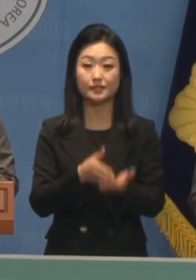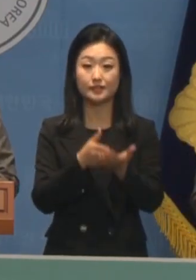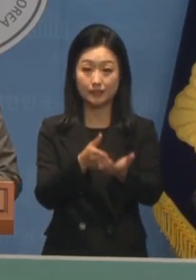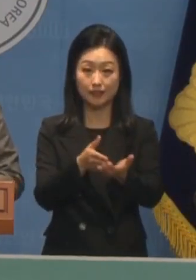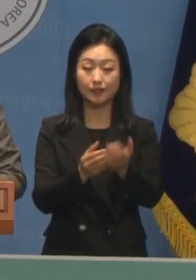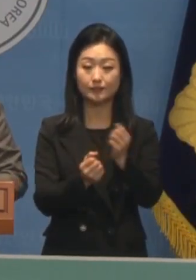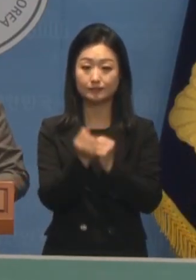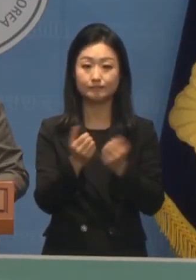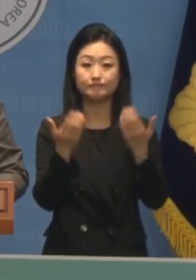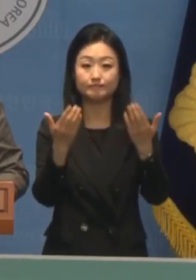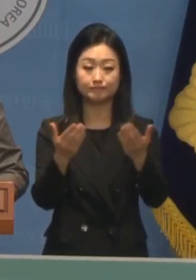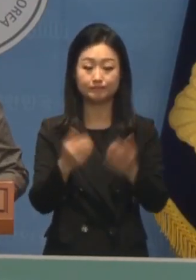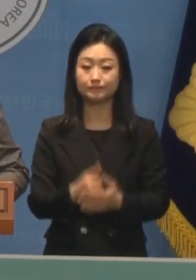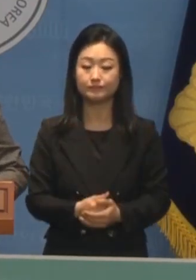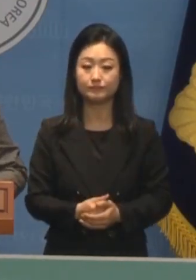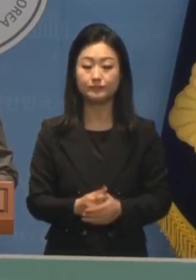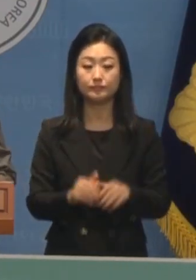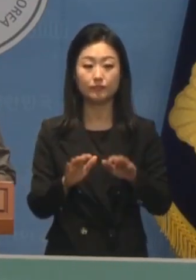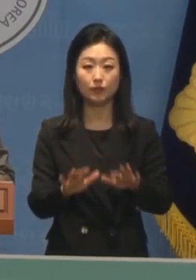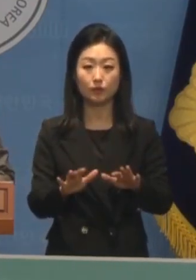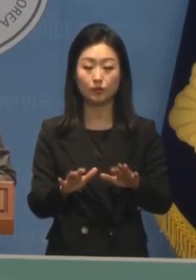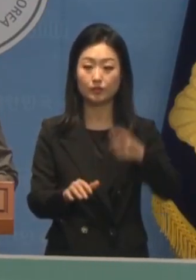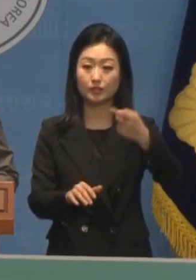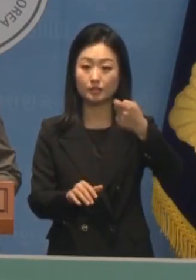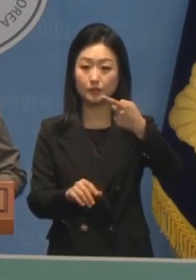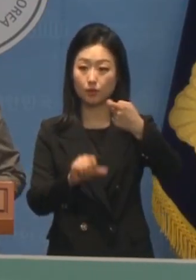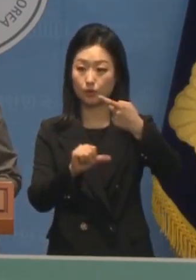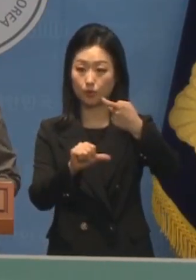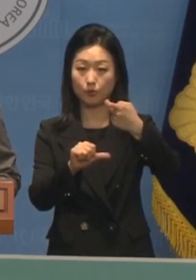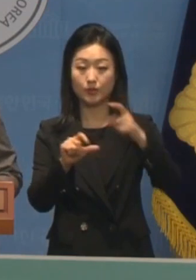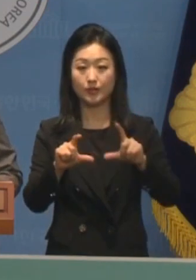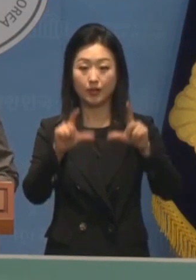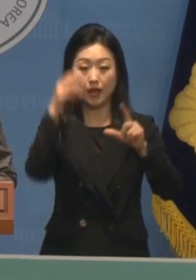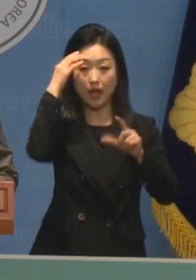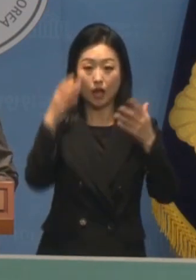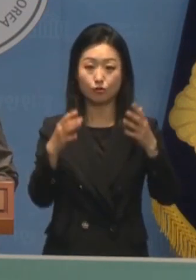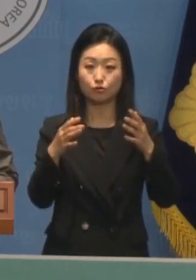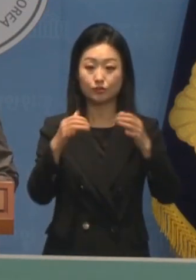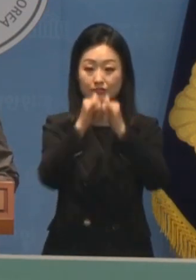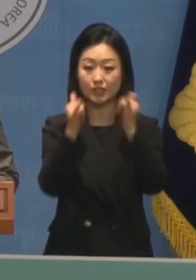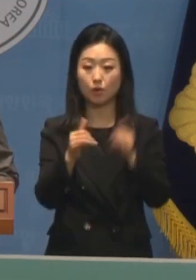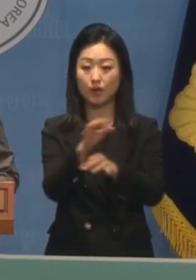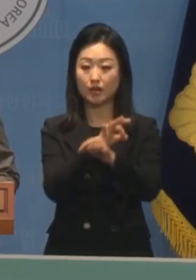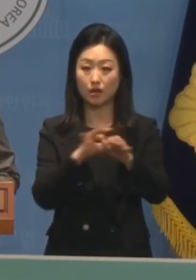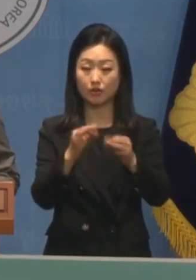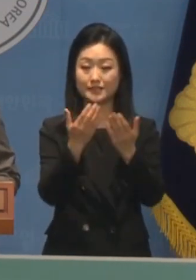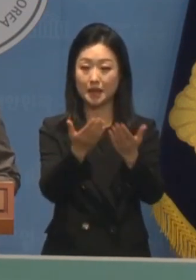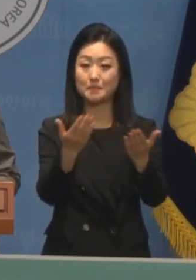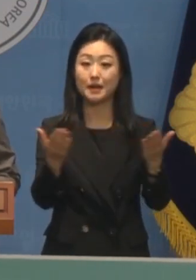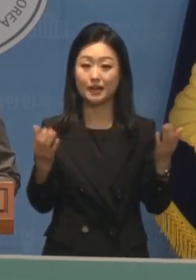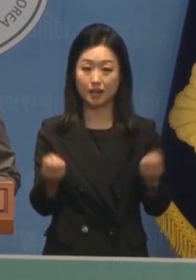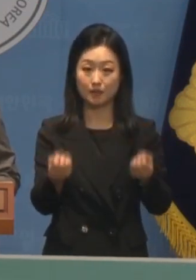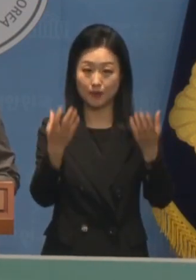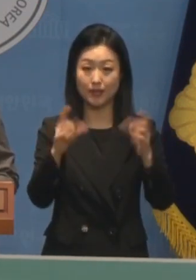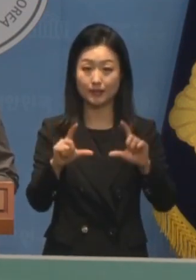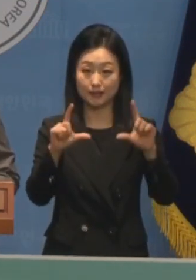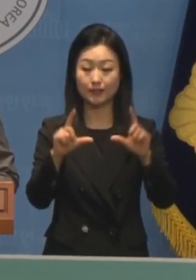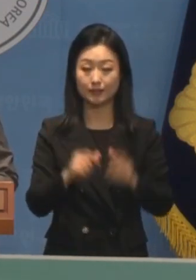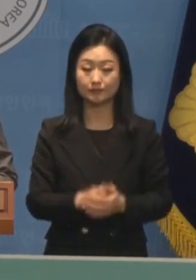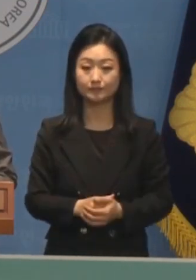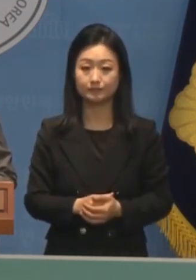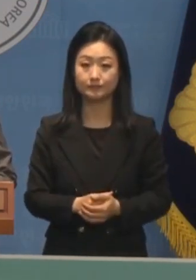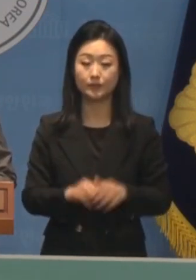하겠습니다. 오늘 11월 5일은 대한민국 사회적 경제 박람회가 열리는 날입니다.